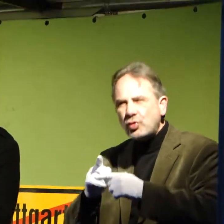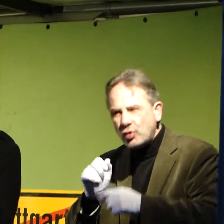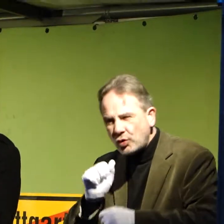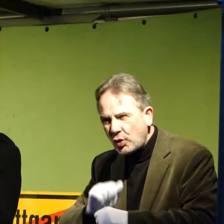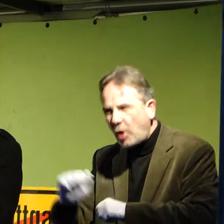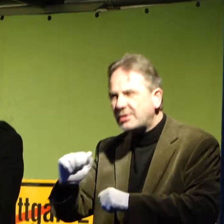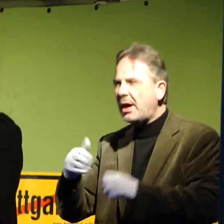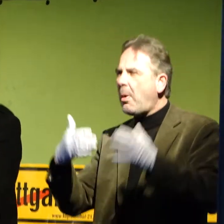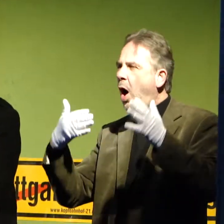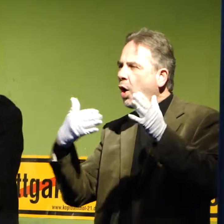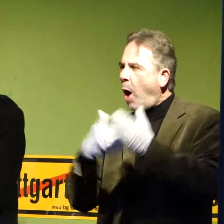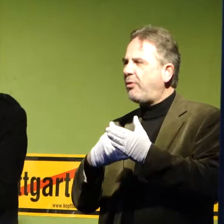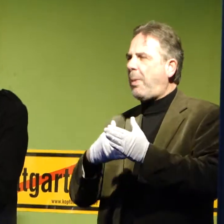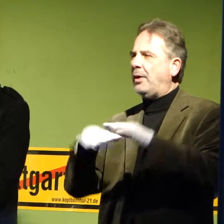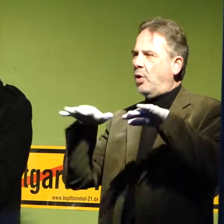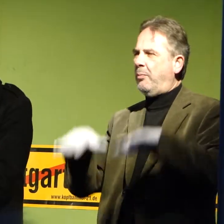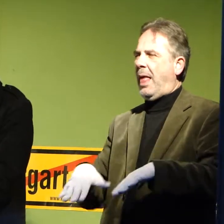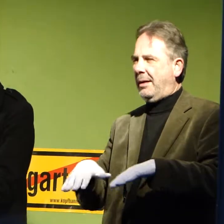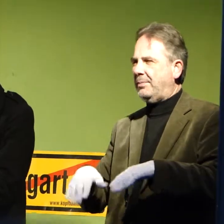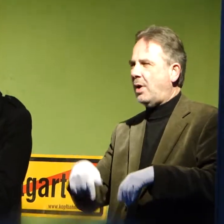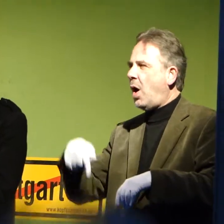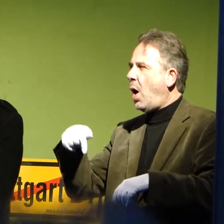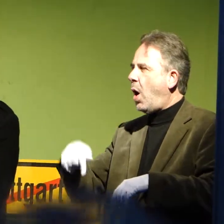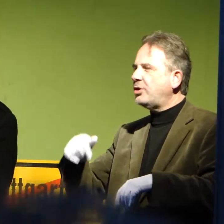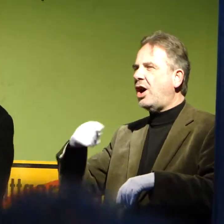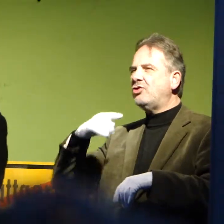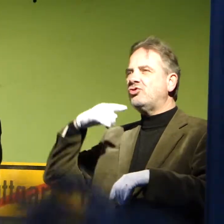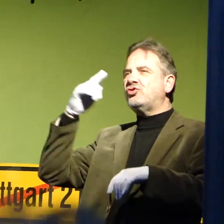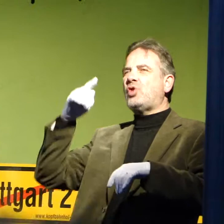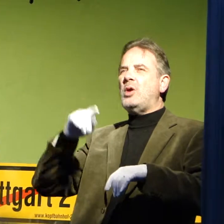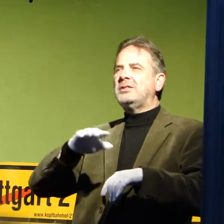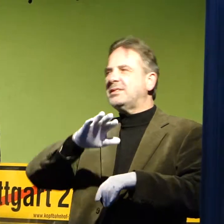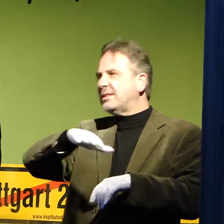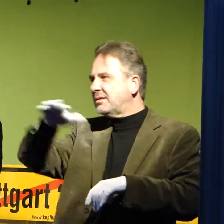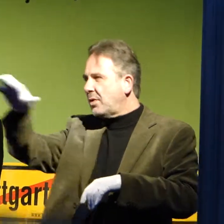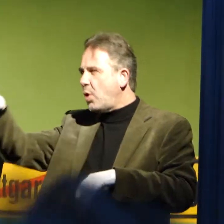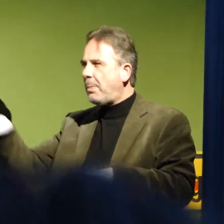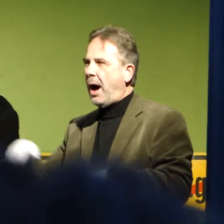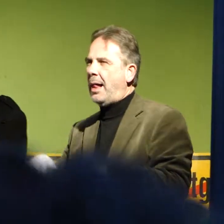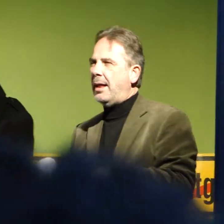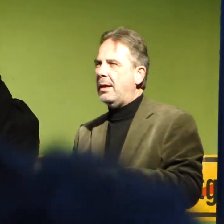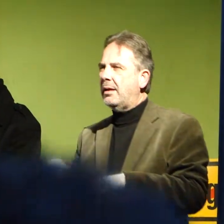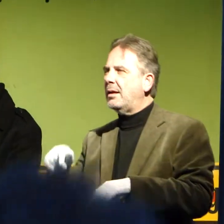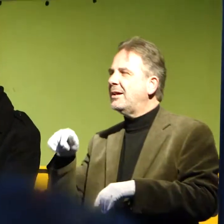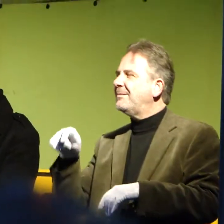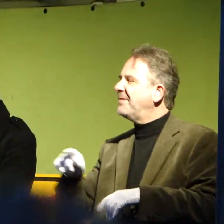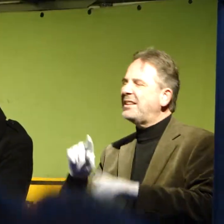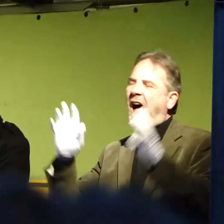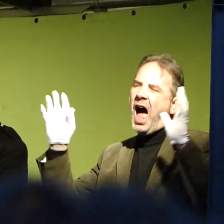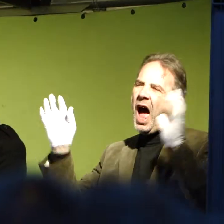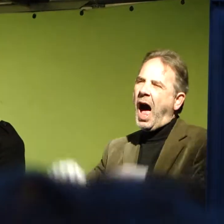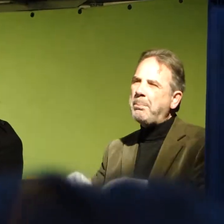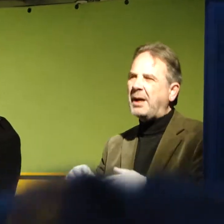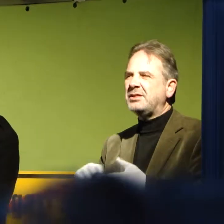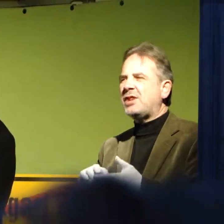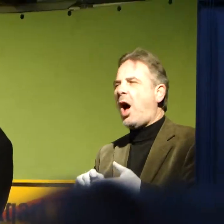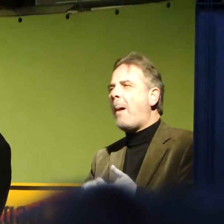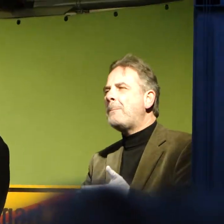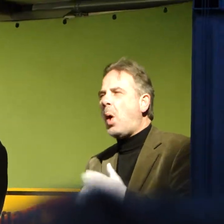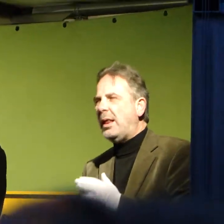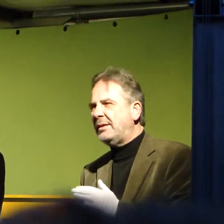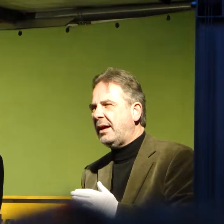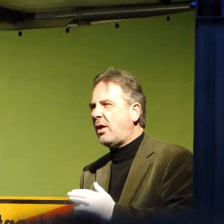oder zu verstümmeln. Heute sind sie der Stolz ihrer Städte. Das und nicht die Abrisspolitik von Bahn, Stadt und